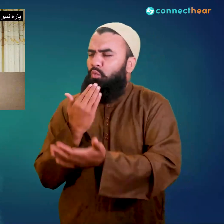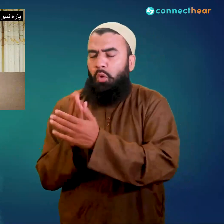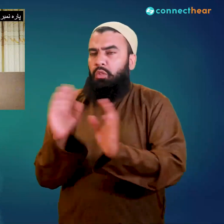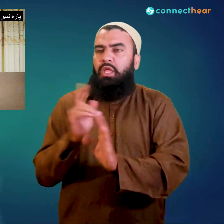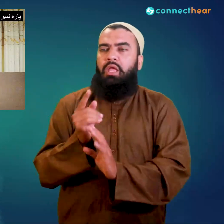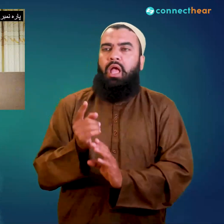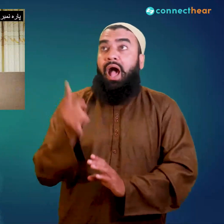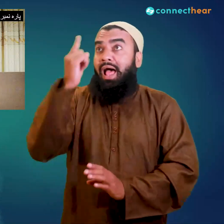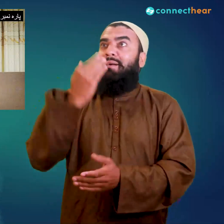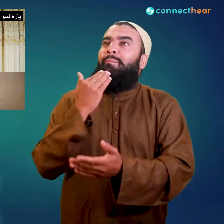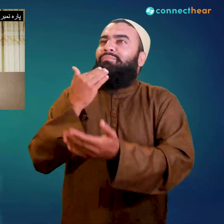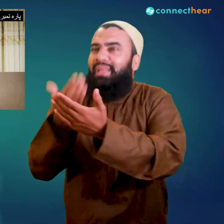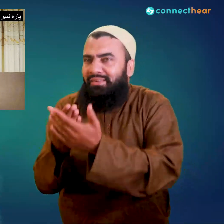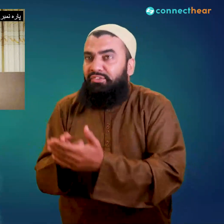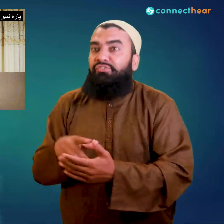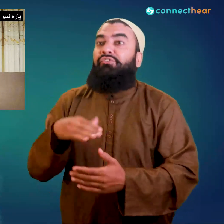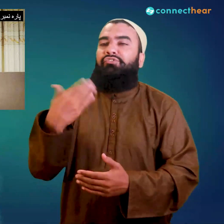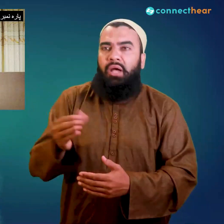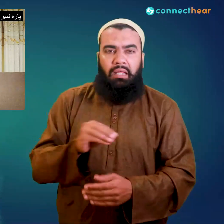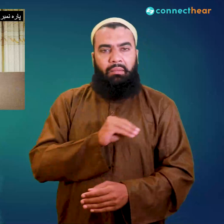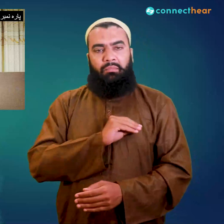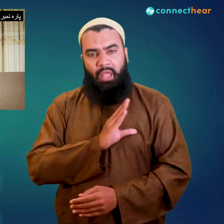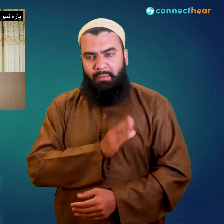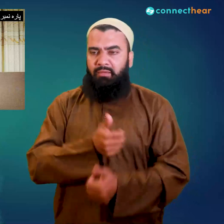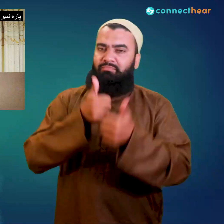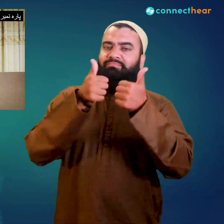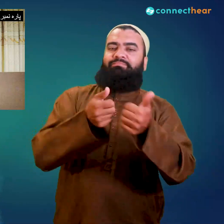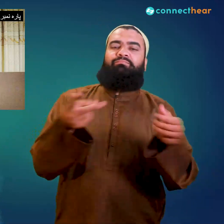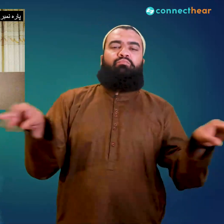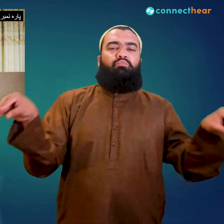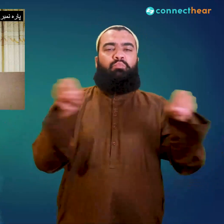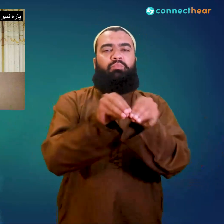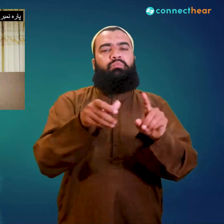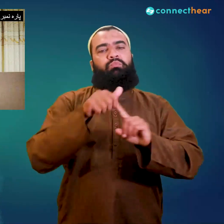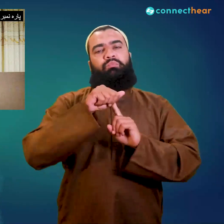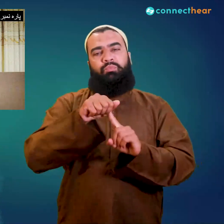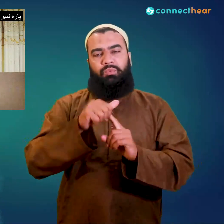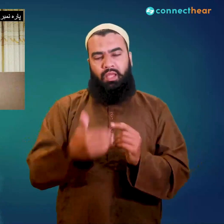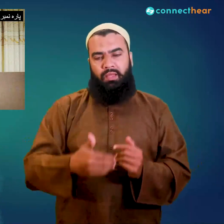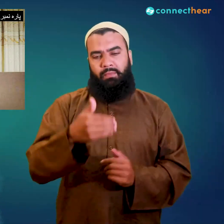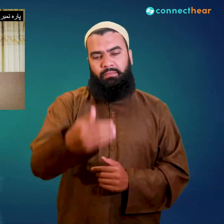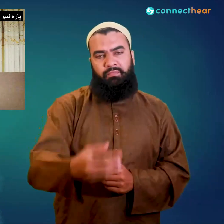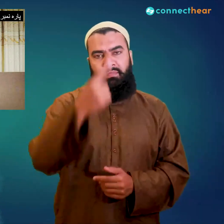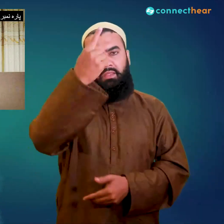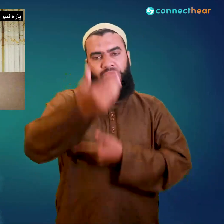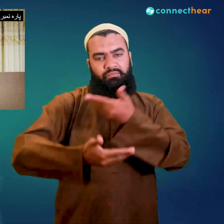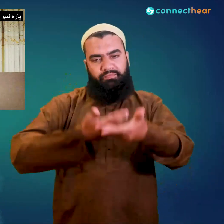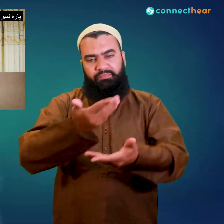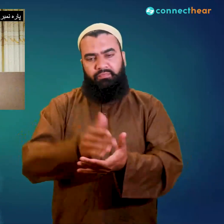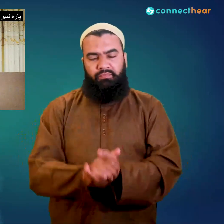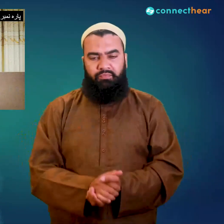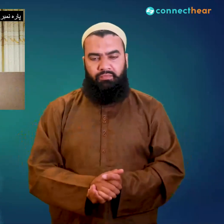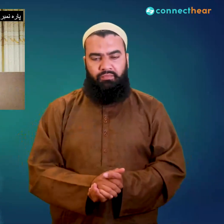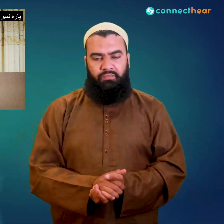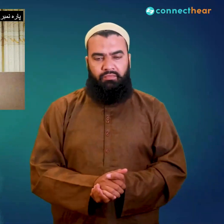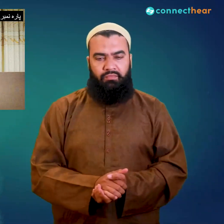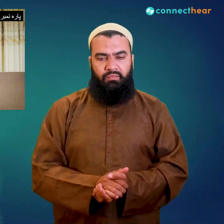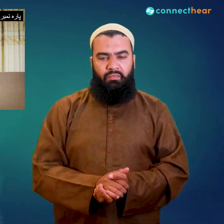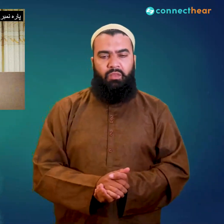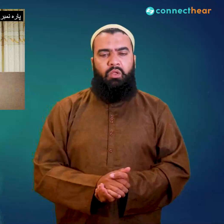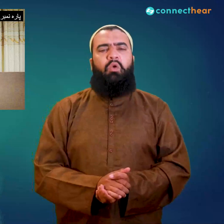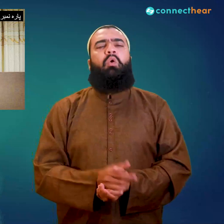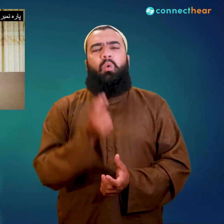اطاعت ہو رہی تو شکر بھی خود بخود اس میں ادا ہو رہا ہے۔ اور آگے فرمایا وَلَئِن كَفَرْتُمْ إِنَّ عَذَابِي